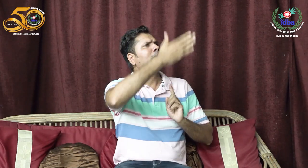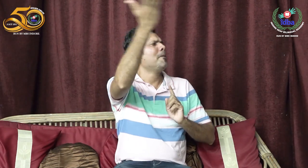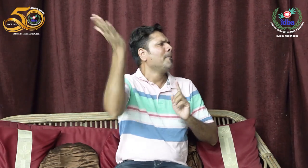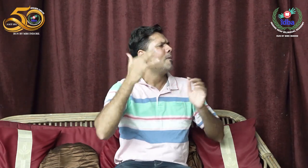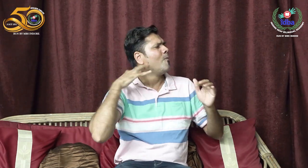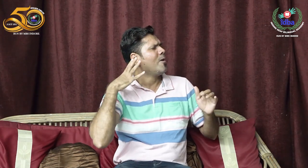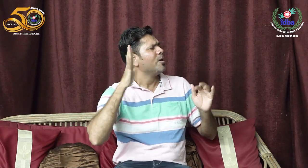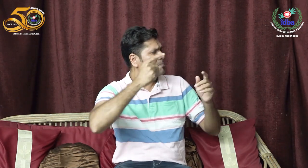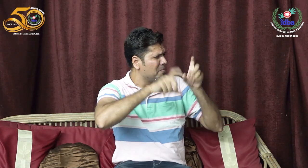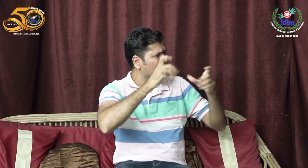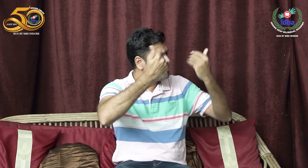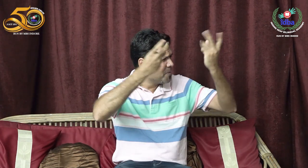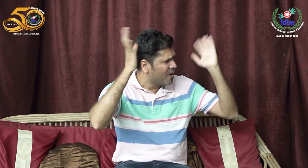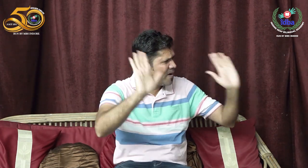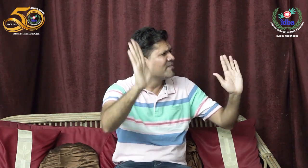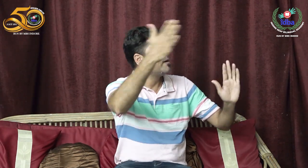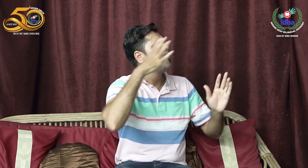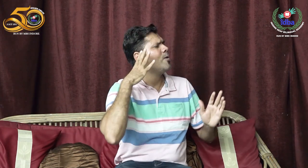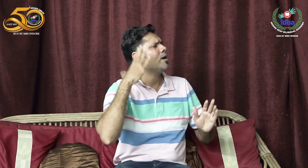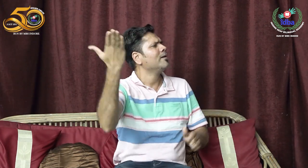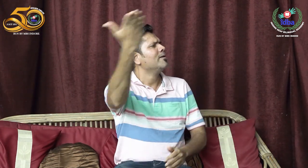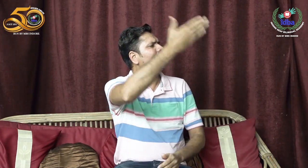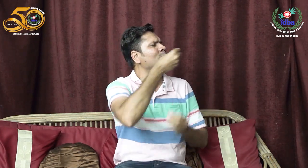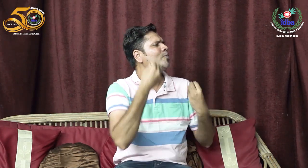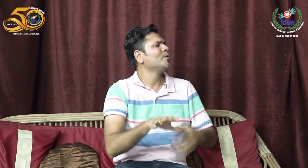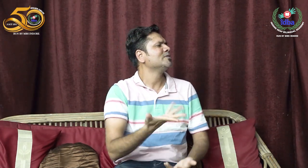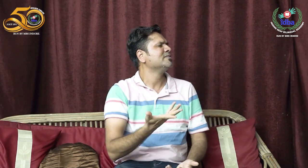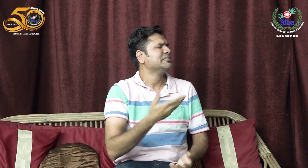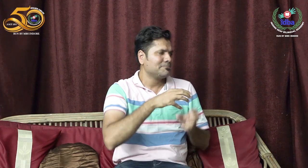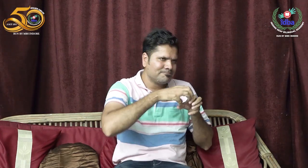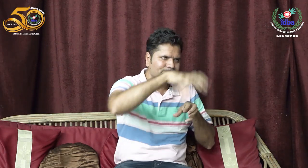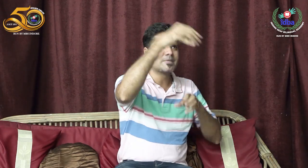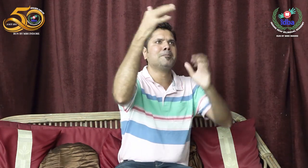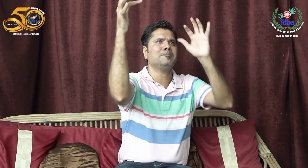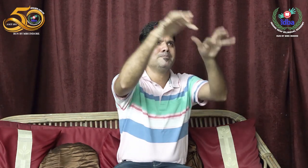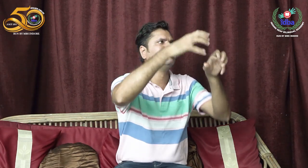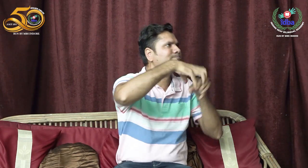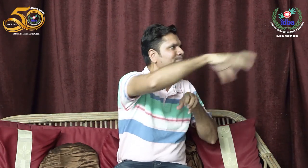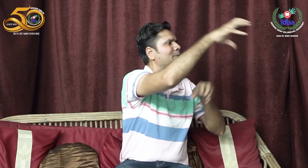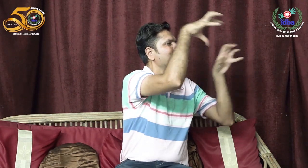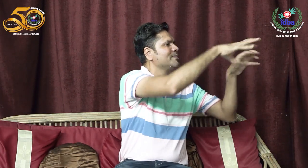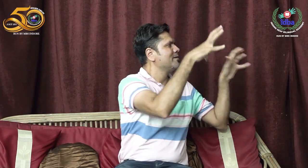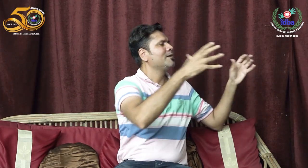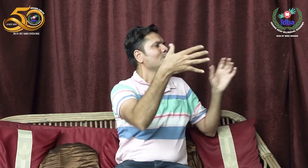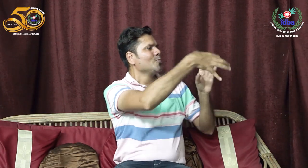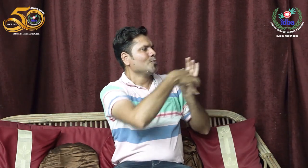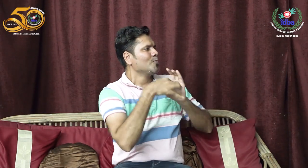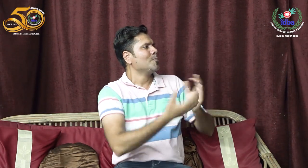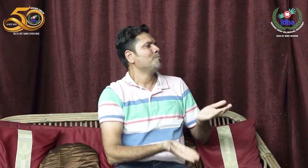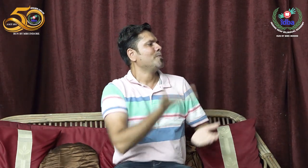स्टूडेंट्स आ सकें, और स्टूडेंट्स आ सकें, और जो है जो वेट कर रहे हैं, जो आना चाहते हैं, वो भी आ सकें। अलग अलग जगहों पर और हॉस्टल्स